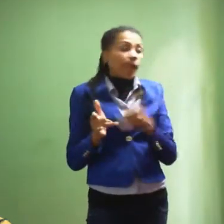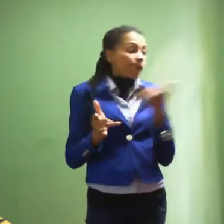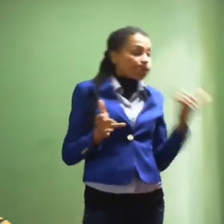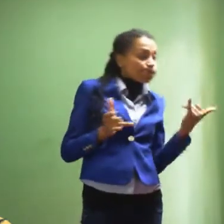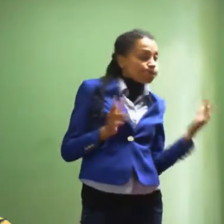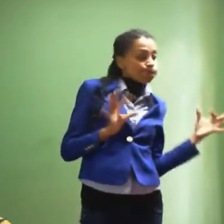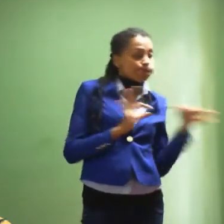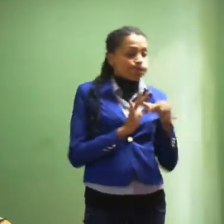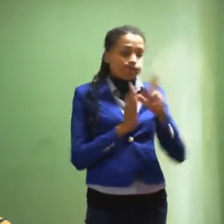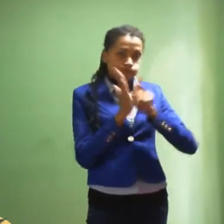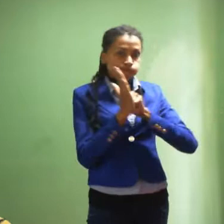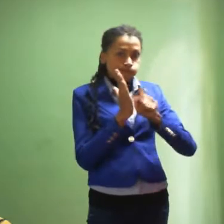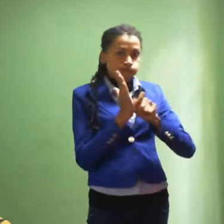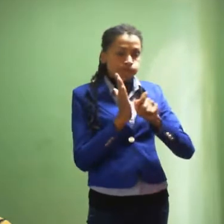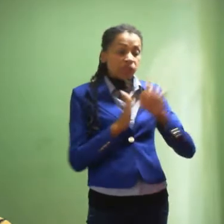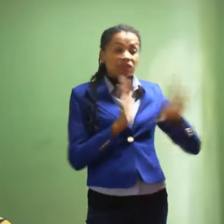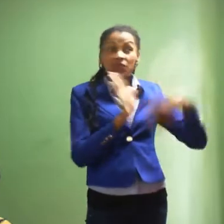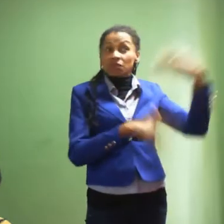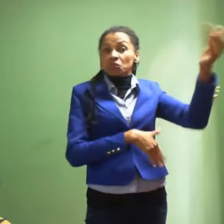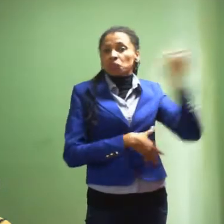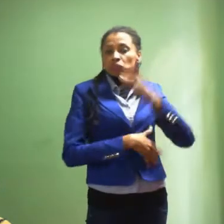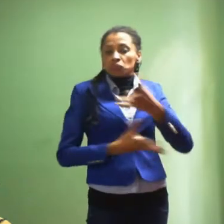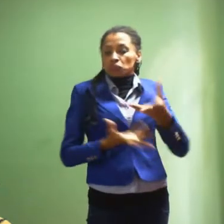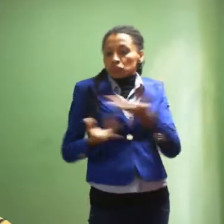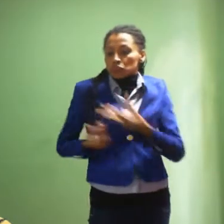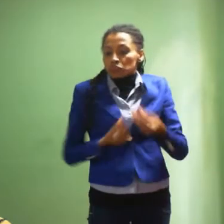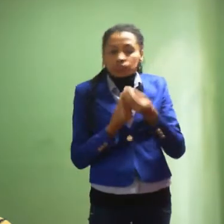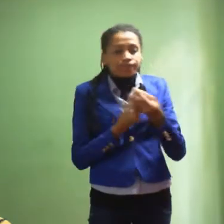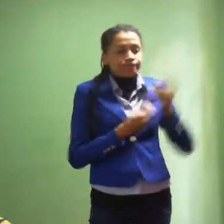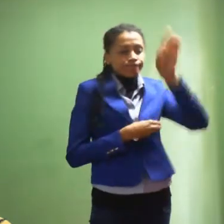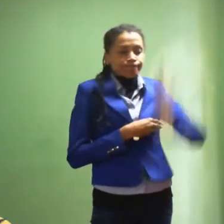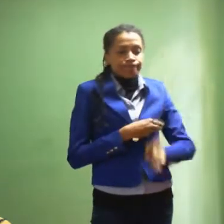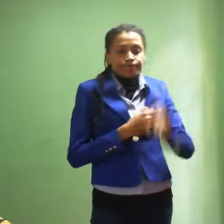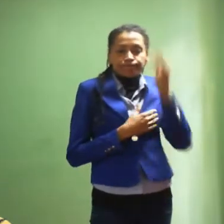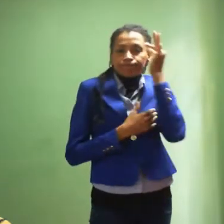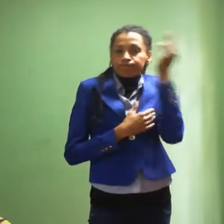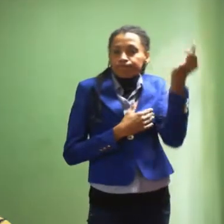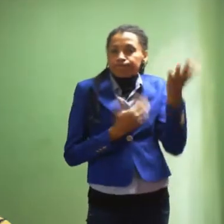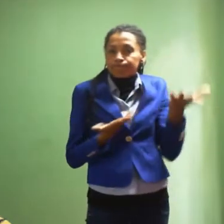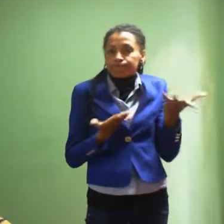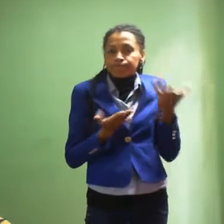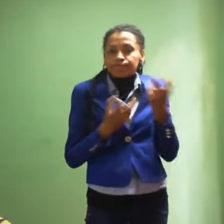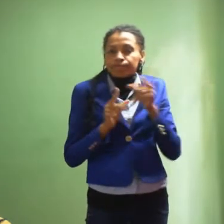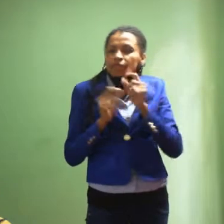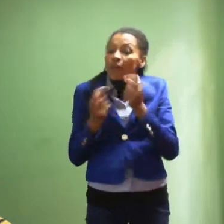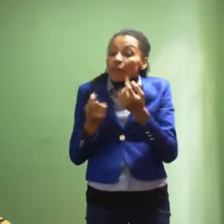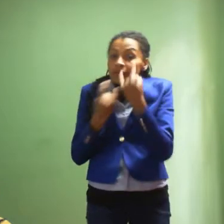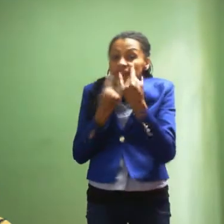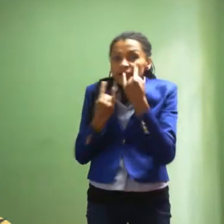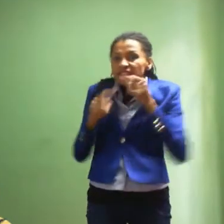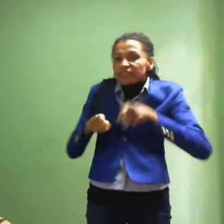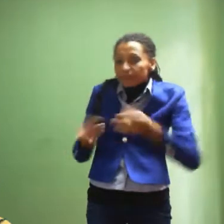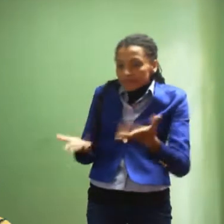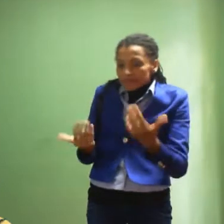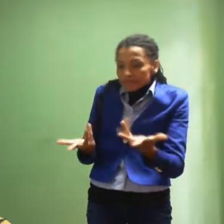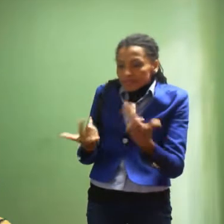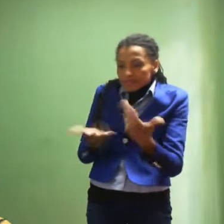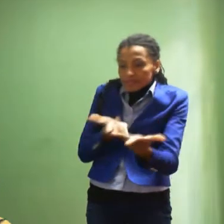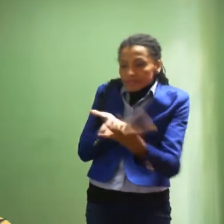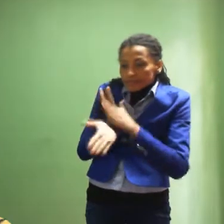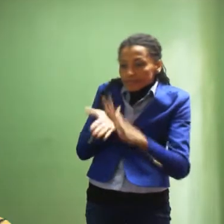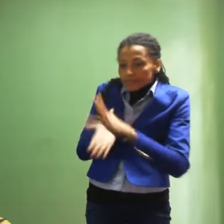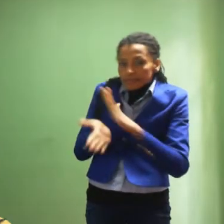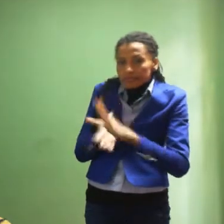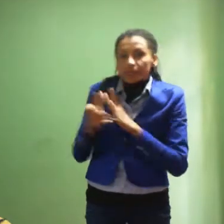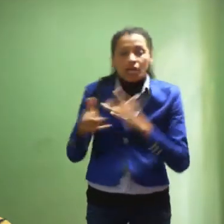escrita. En el momento en que decidamos, ya después de todo el proceso de indagación de intereses y necesidades, ya cuando